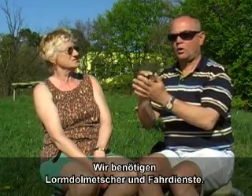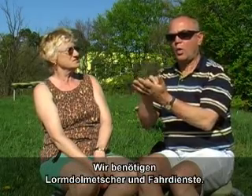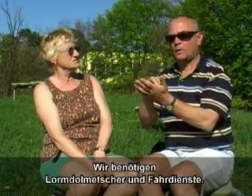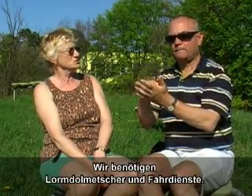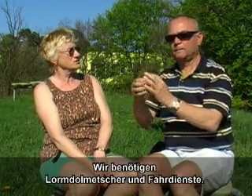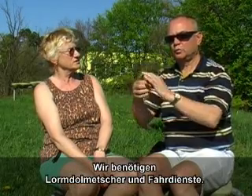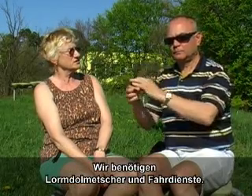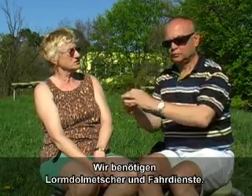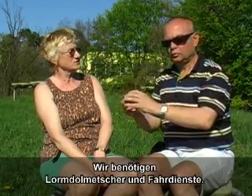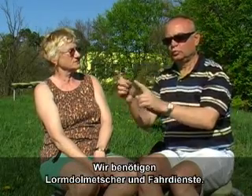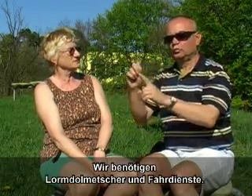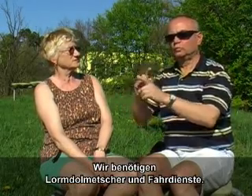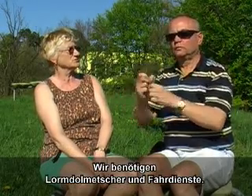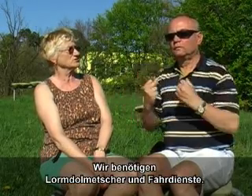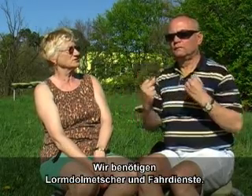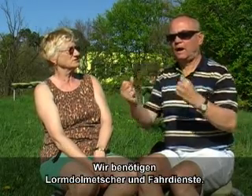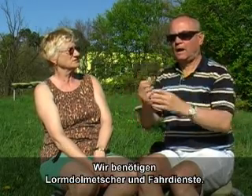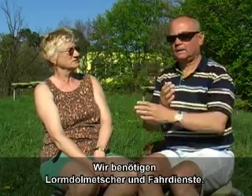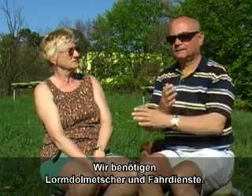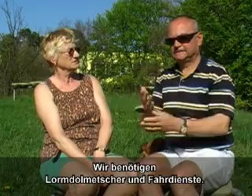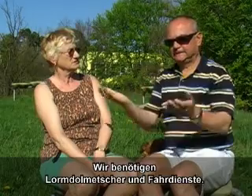Wir benötigen Lormdolmetscher und Fahrdienste.